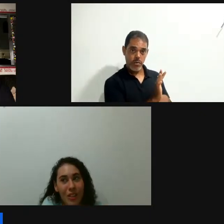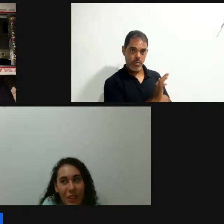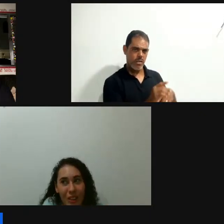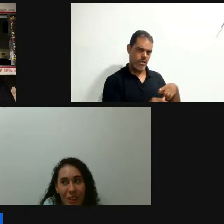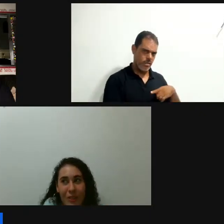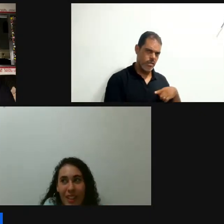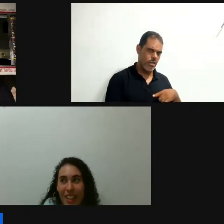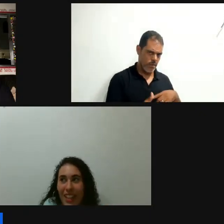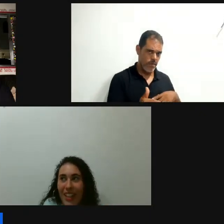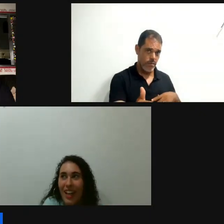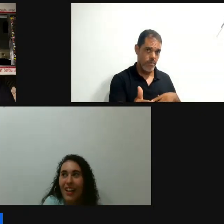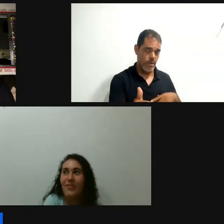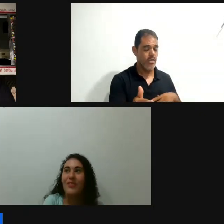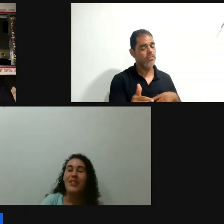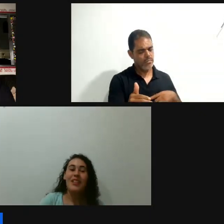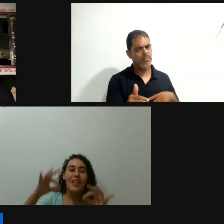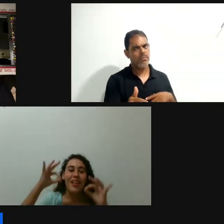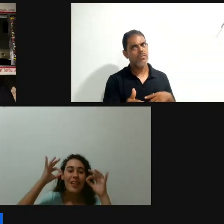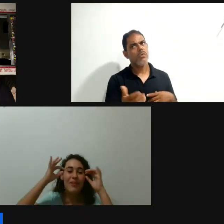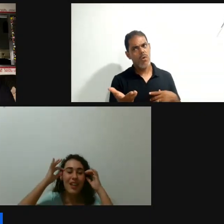que todo mangaka